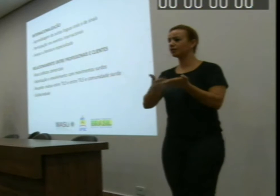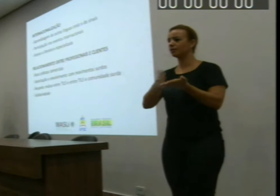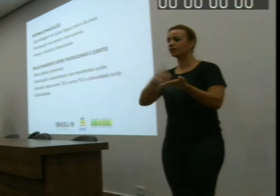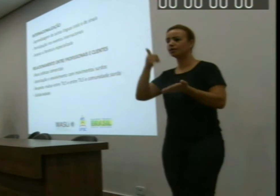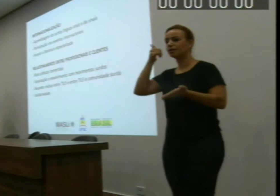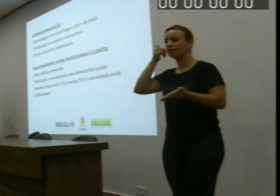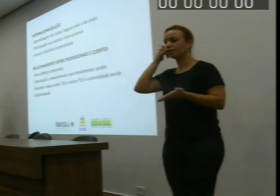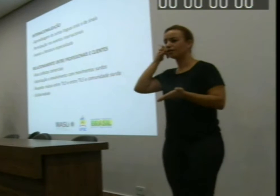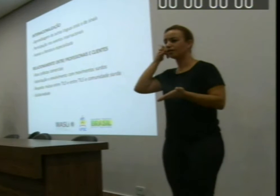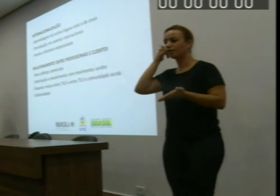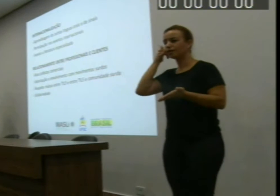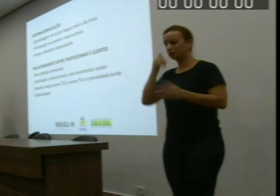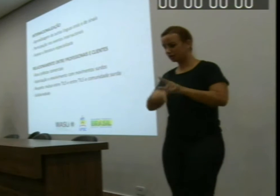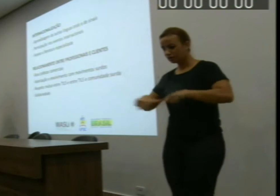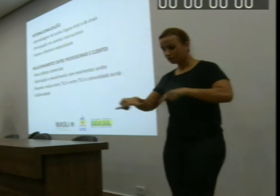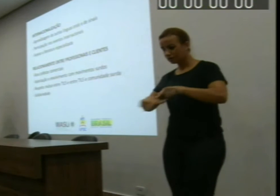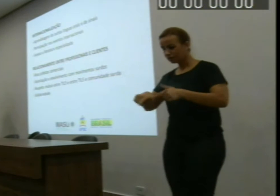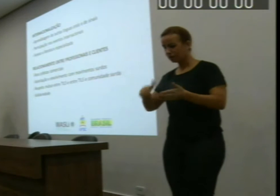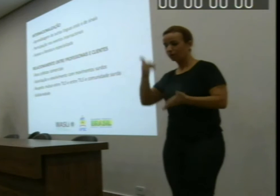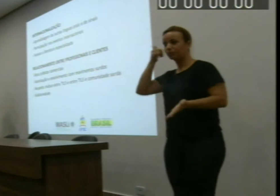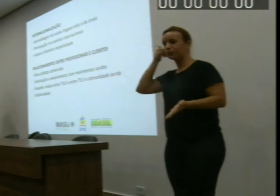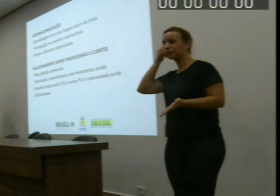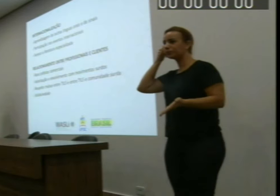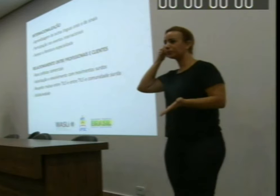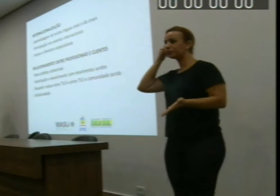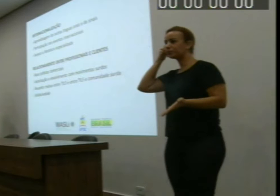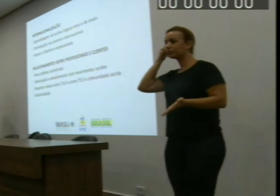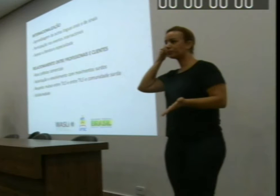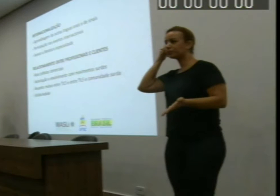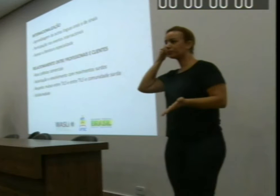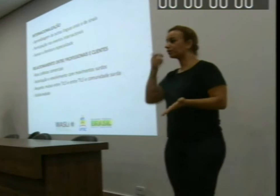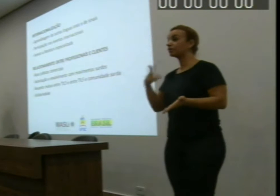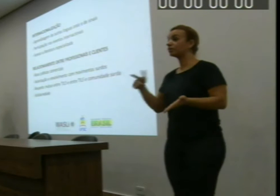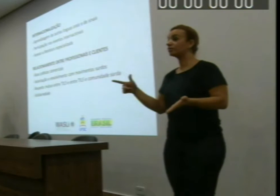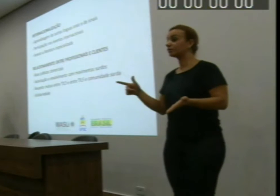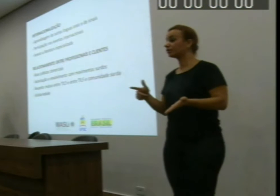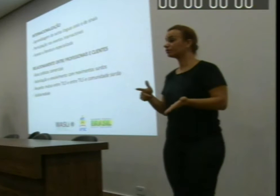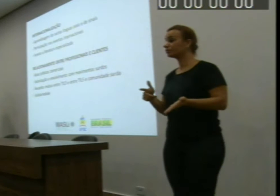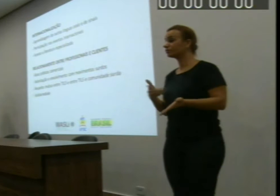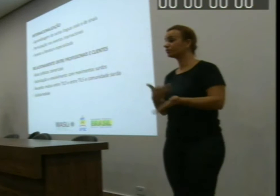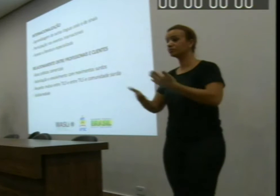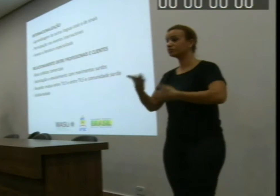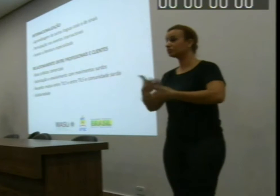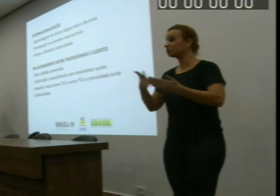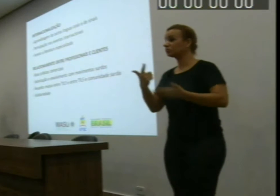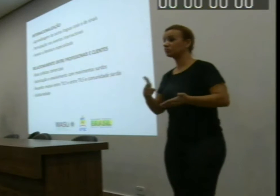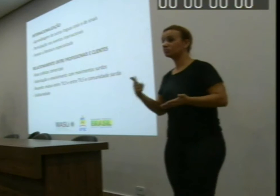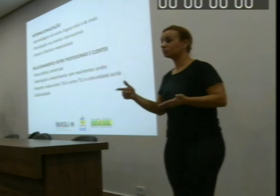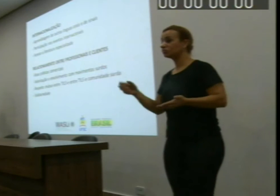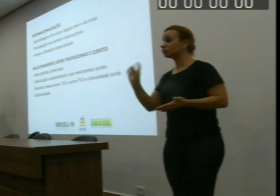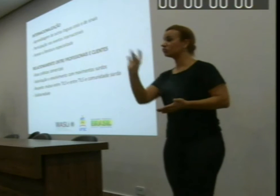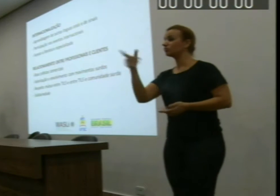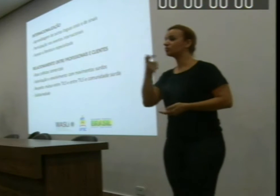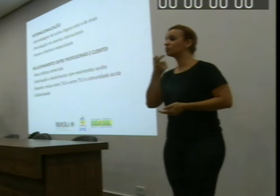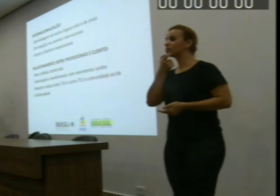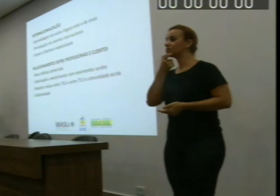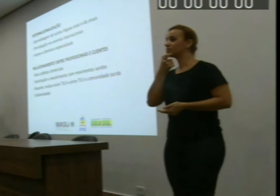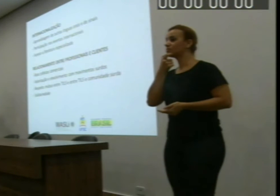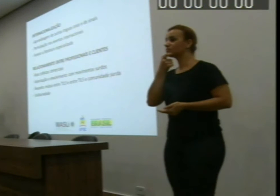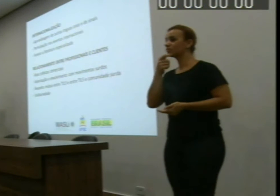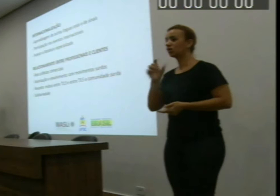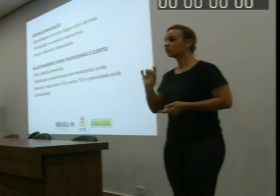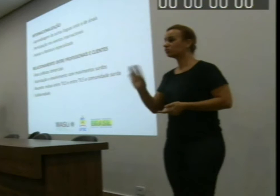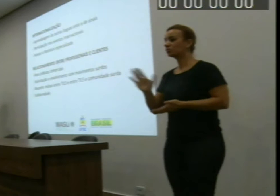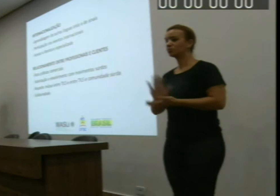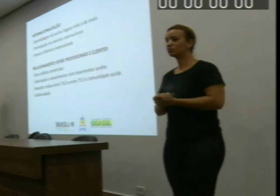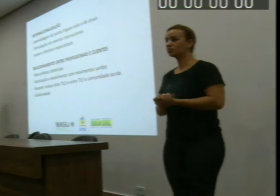intérprete que trabalha na intermediação via telefone não tem então isso só vai ter em outras línguas em línguas estrangeiras Eles já chegaram no nível de não